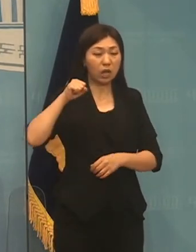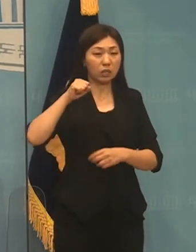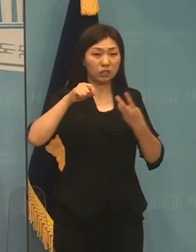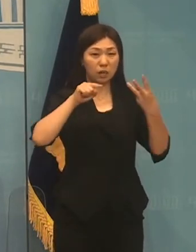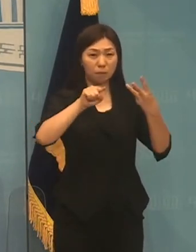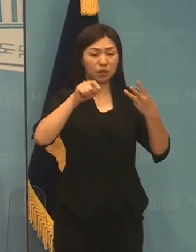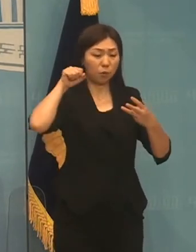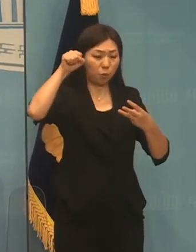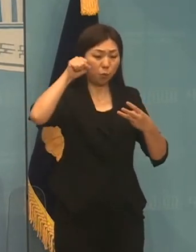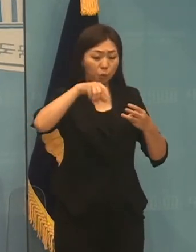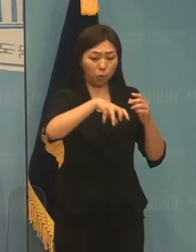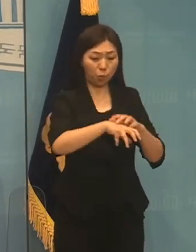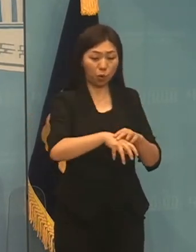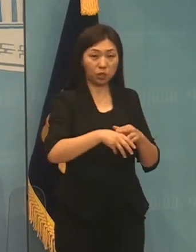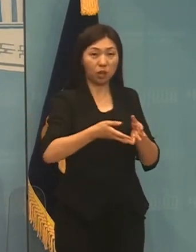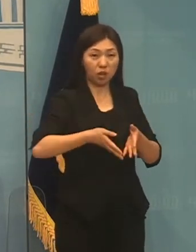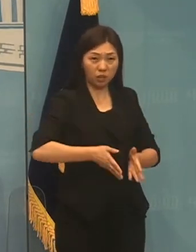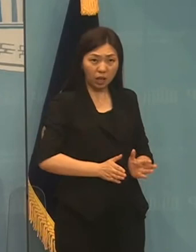어릴 때부터 체득한